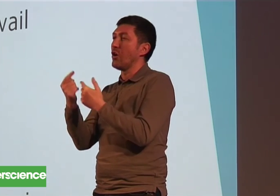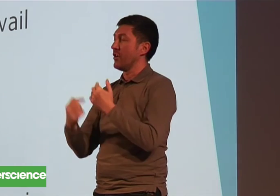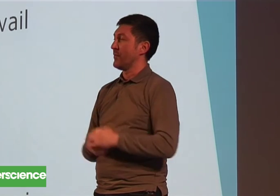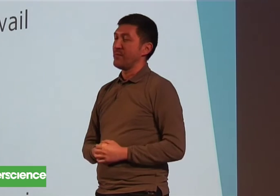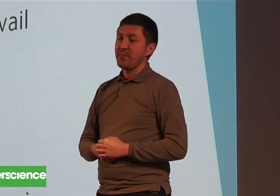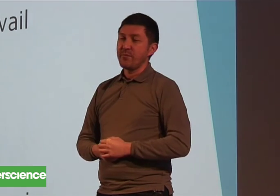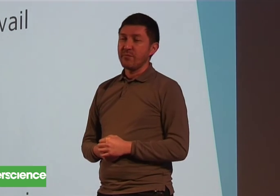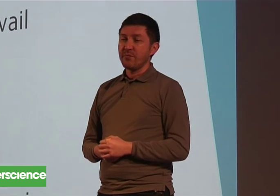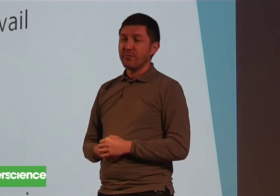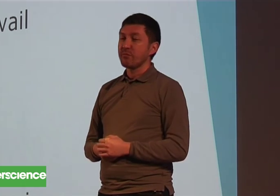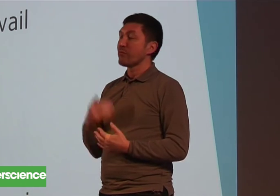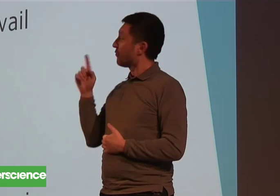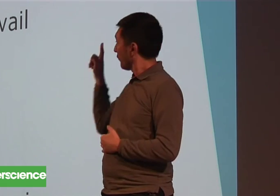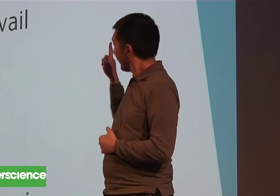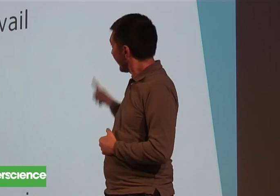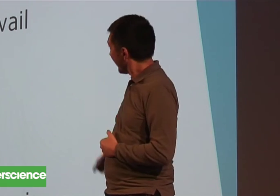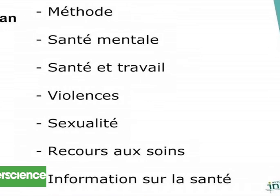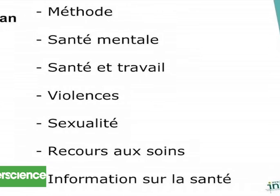Alors là, il y a le plan un petit peu de cette présentation.